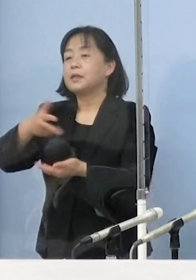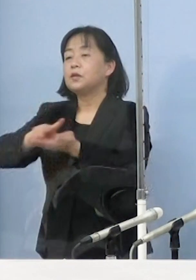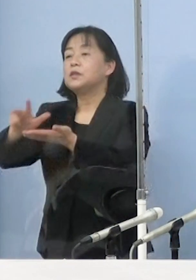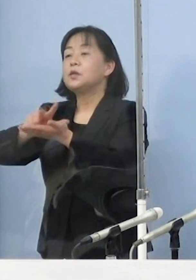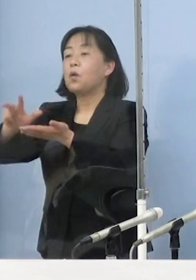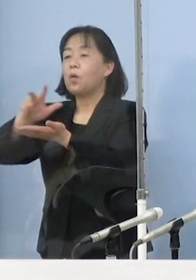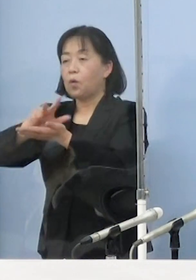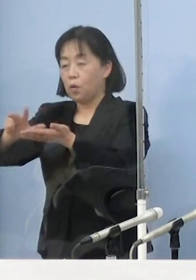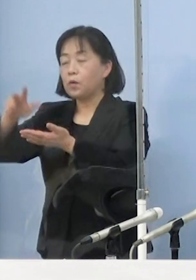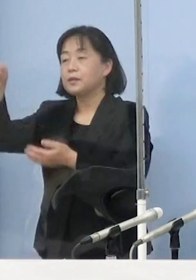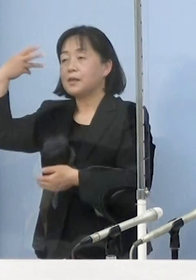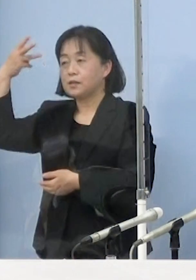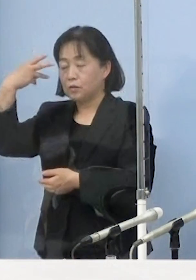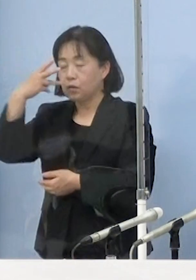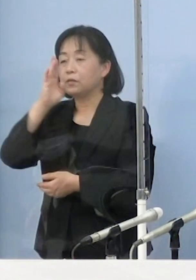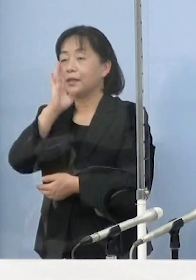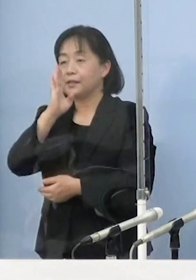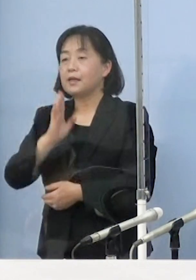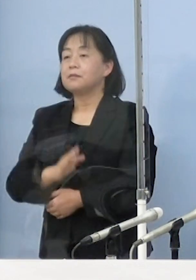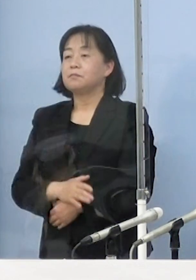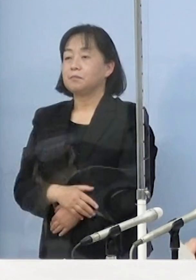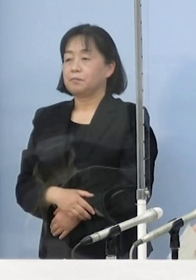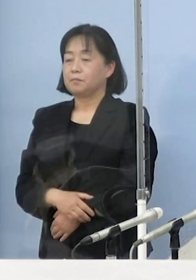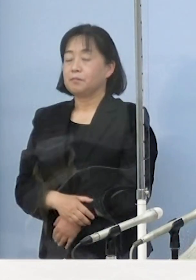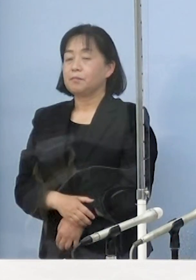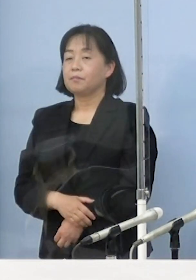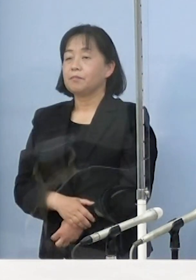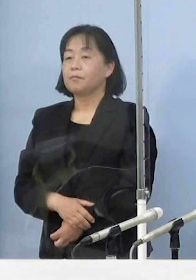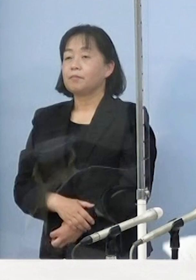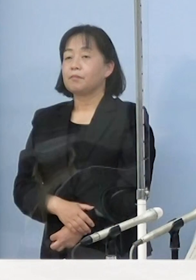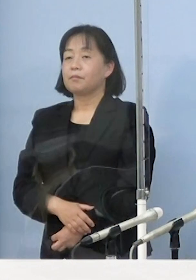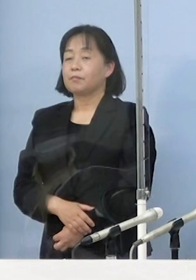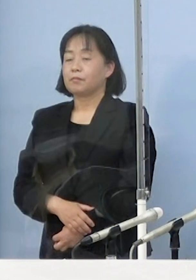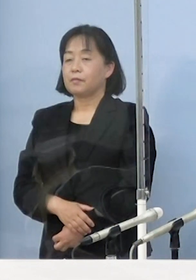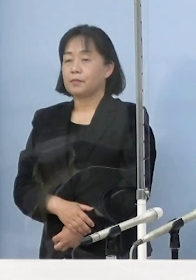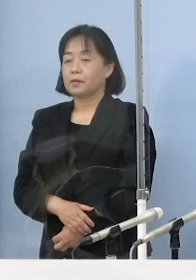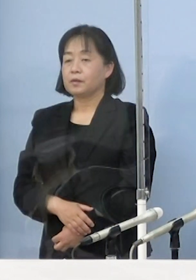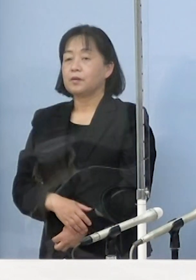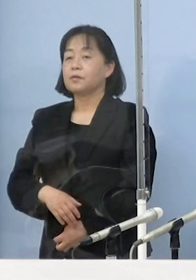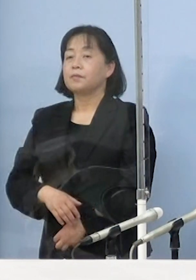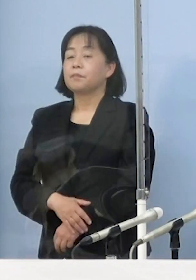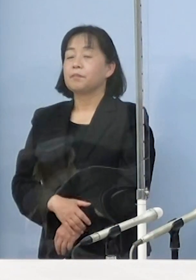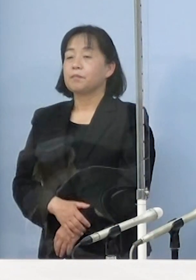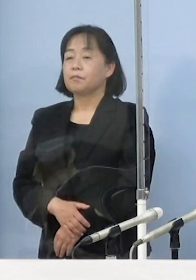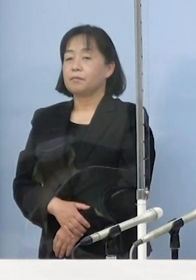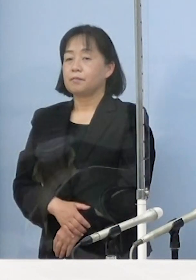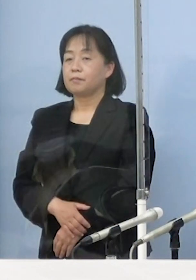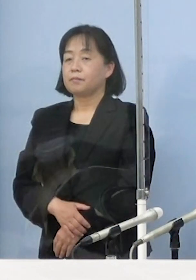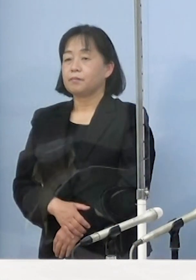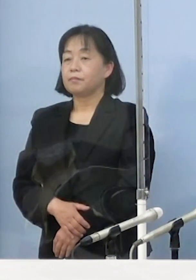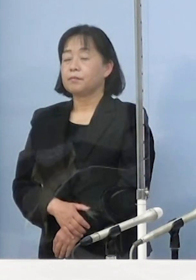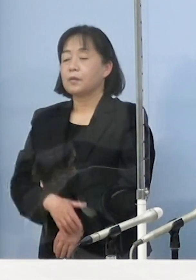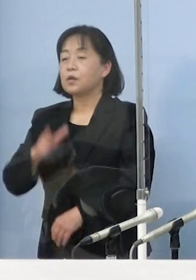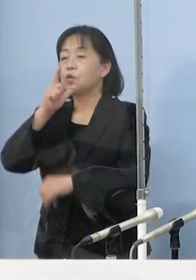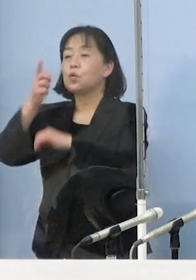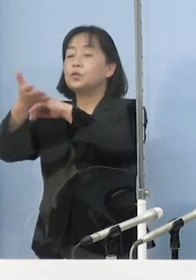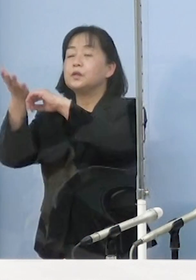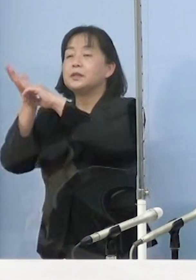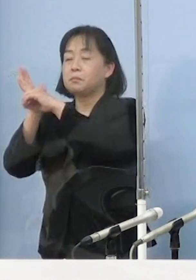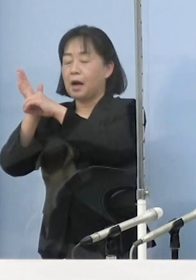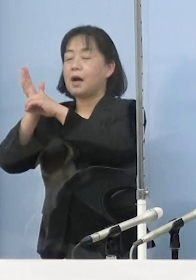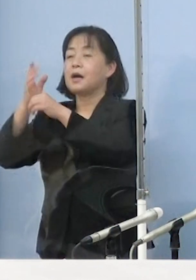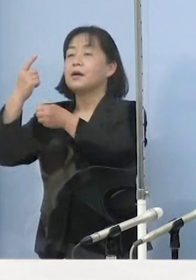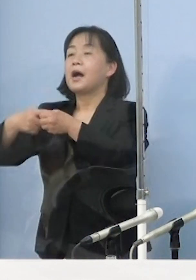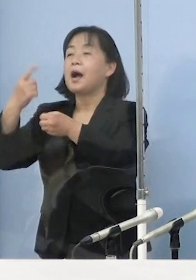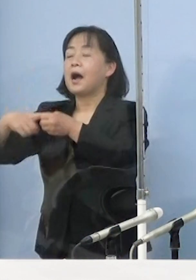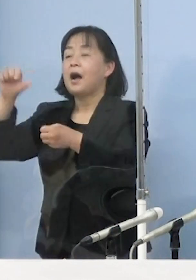をご参照願います。それではこれを受ける形でということで、徳島アラート